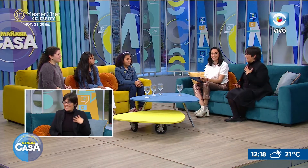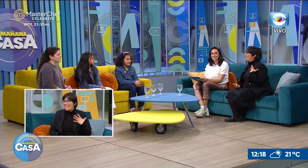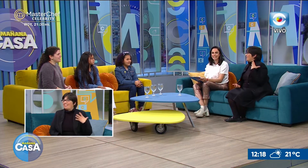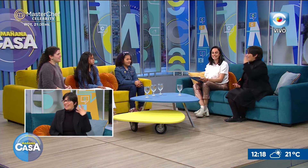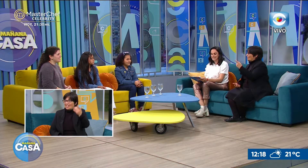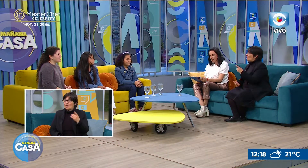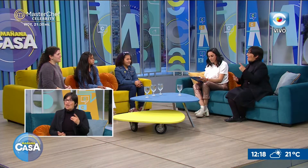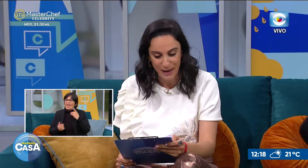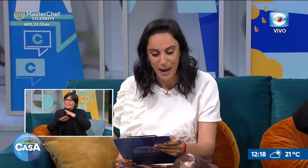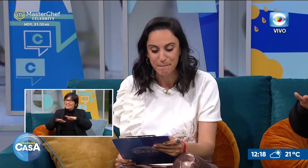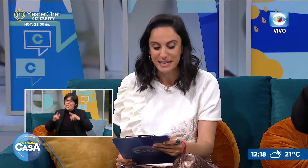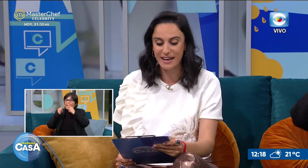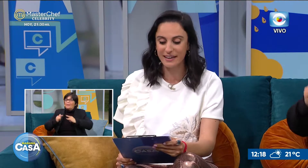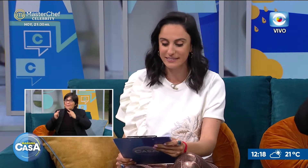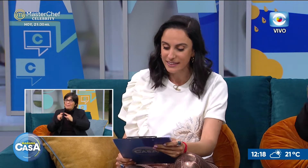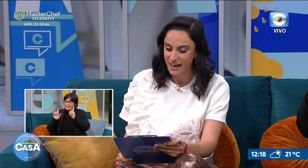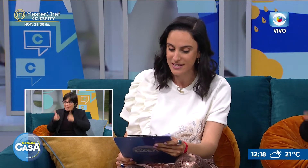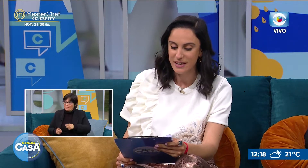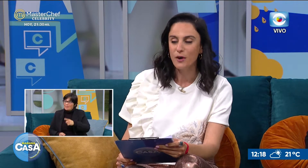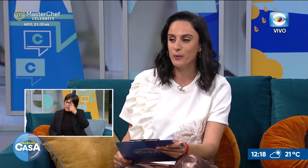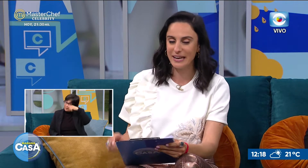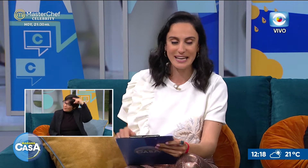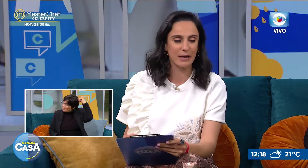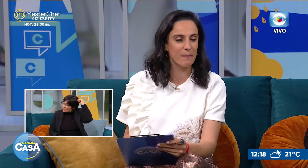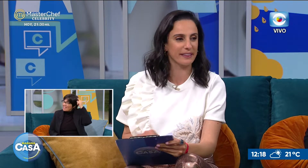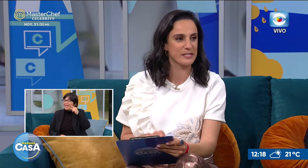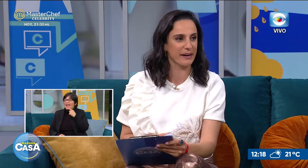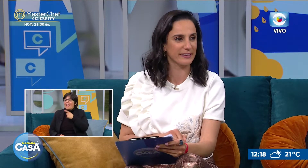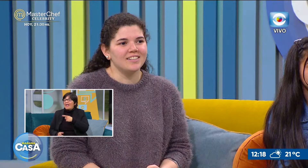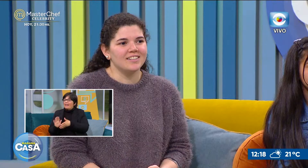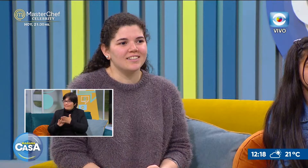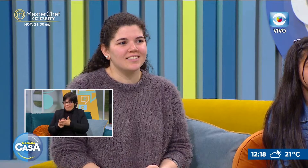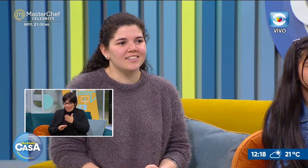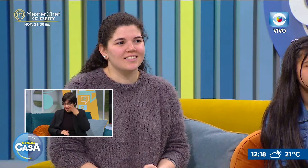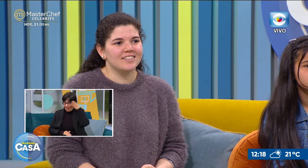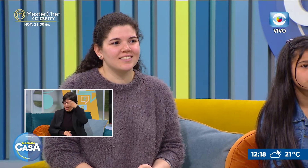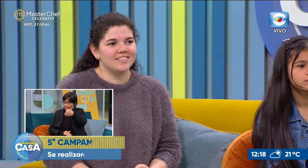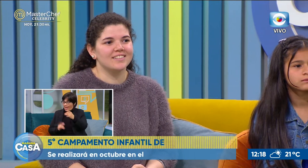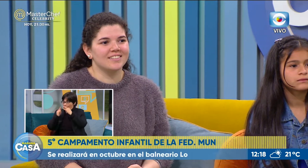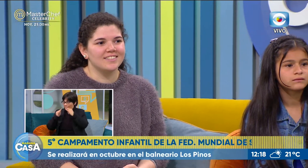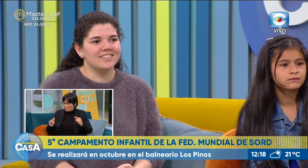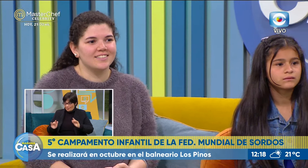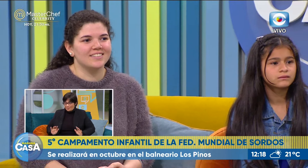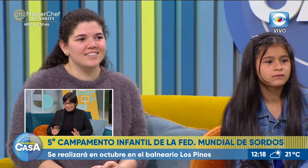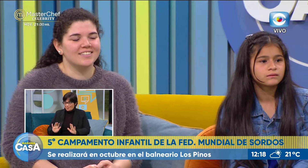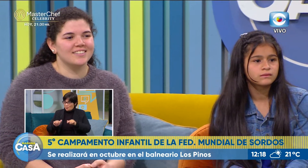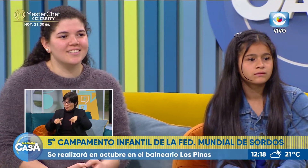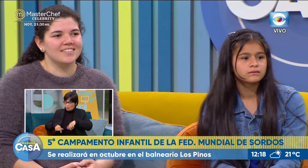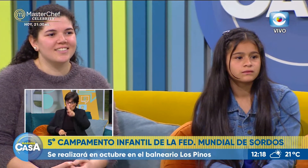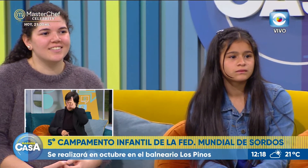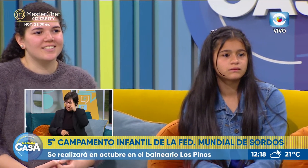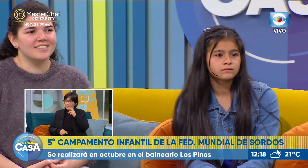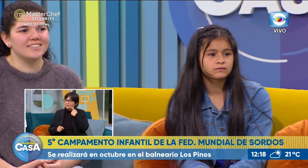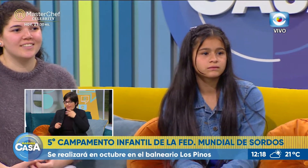directora de Children's Camp, a Mía Díaz, una niña que va a participar de este campamento que se va a hacer en